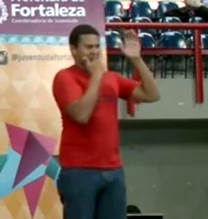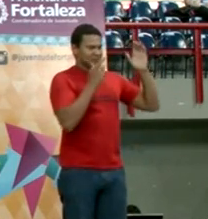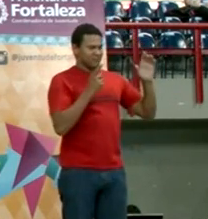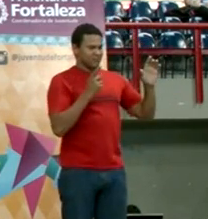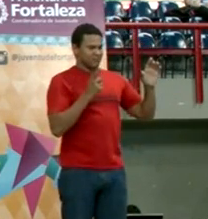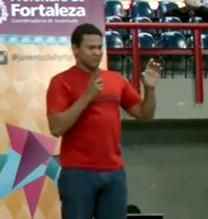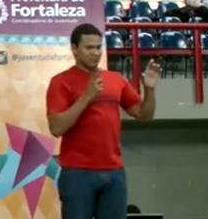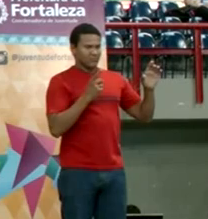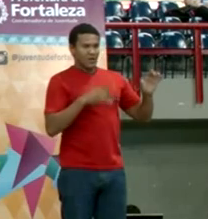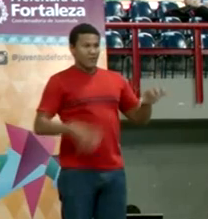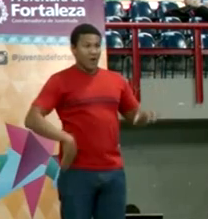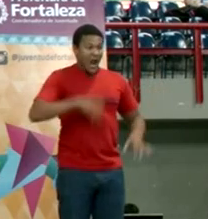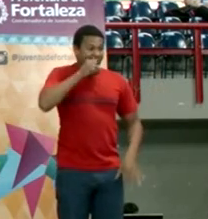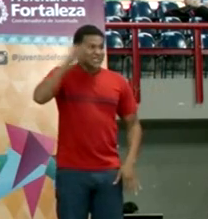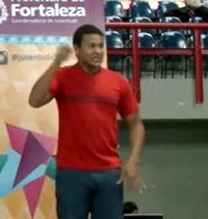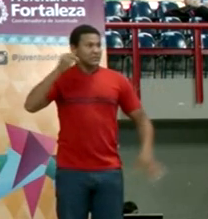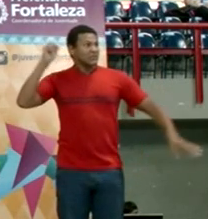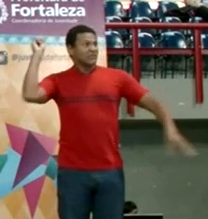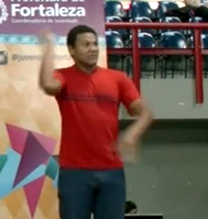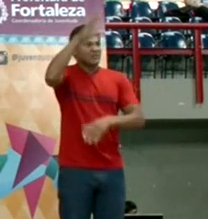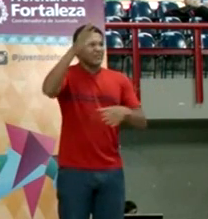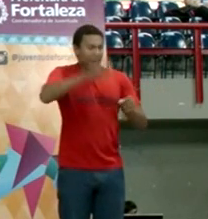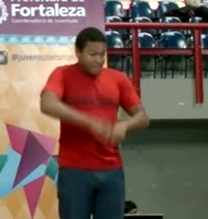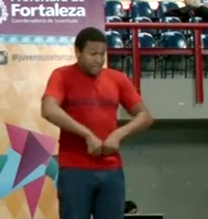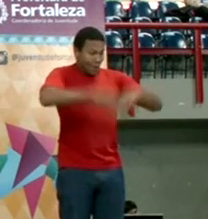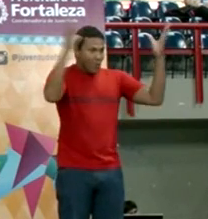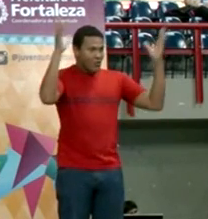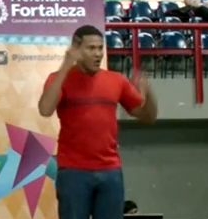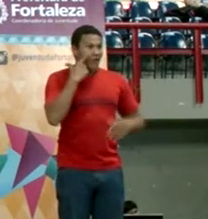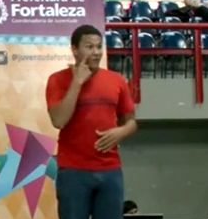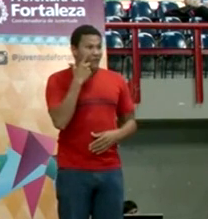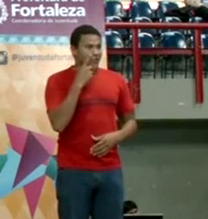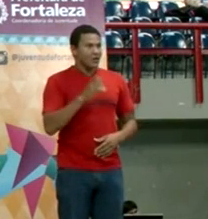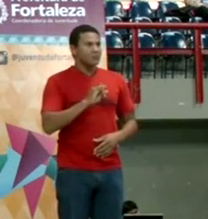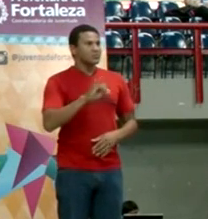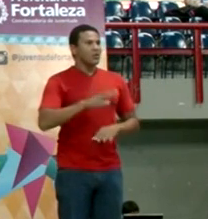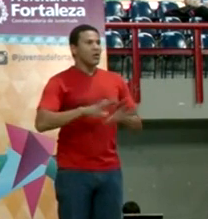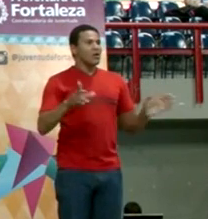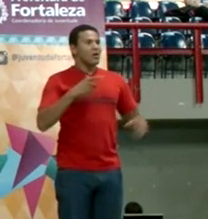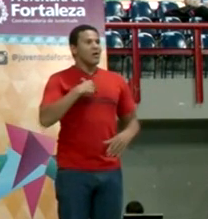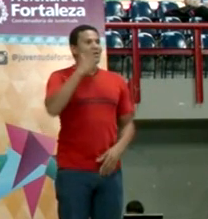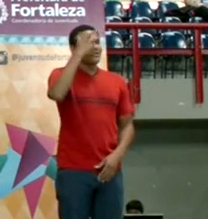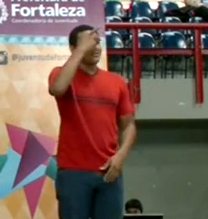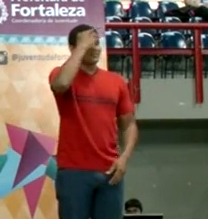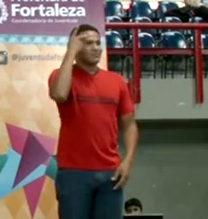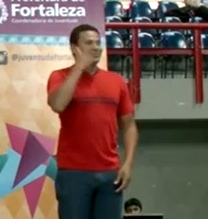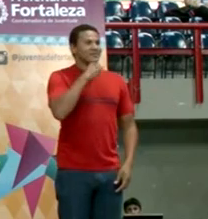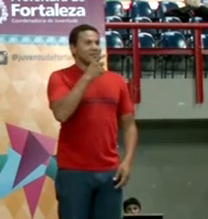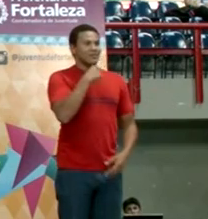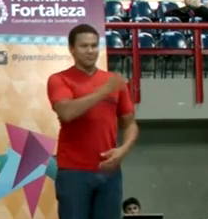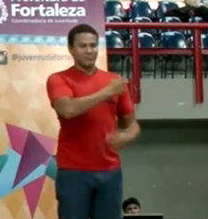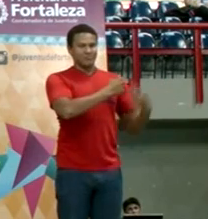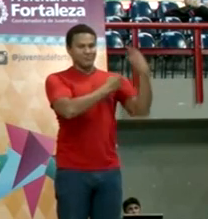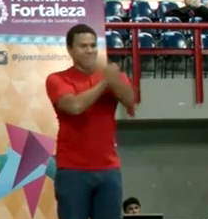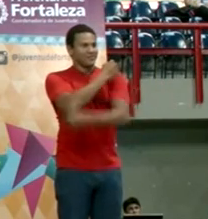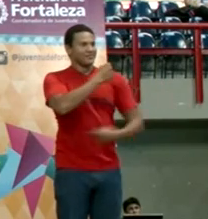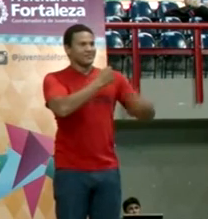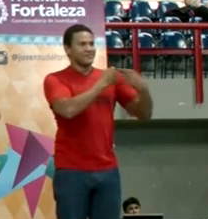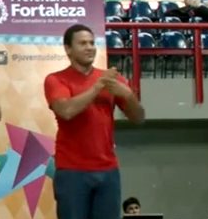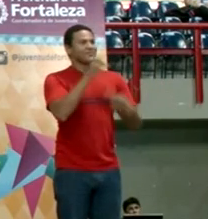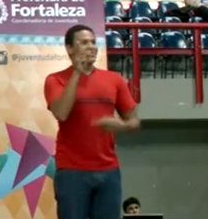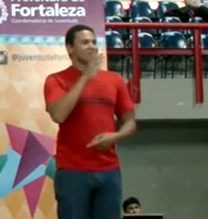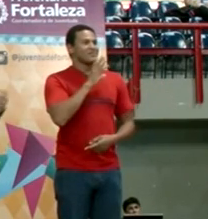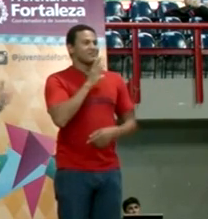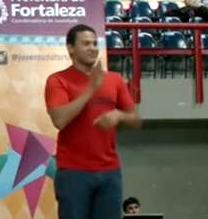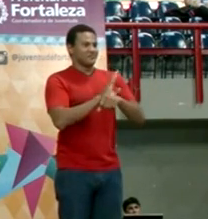não tem um outro, eu jogar logo uma granada, porque eu quero ver quem vai pular para pegar a granada. Só quem pulou foi o Capitão América, tá certo? Quando ele era maguinho, ele pulou. Mas